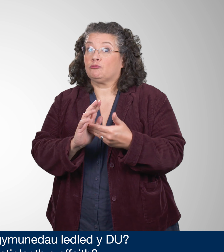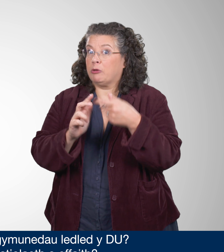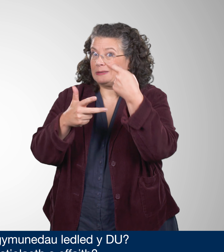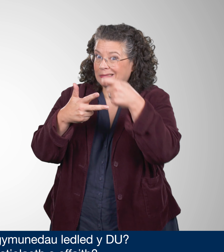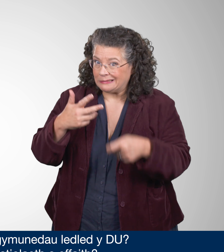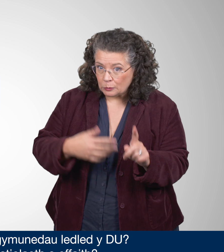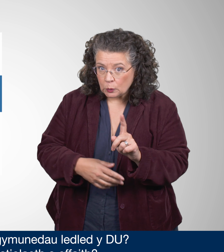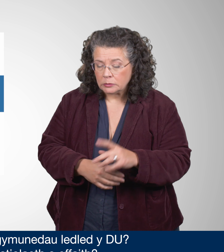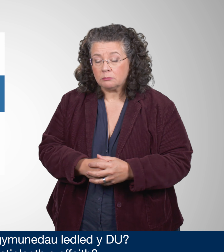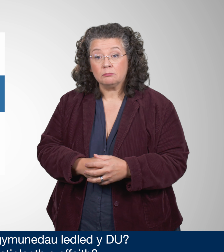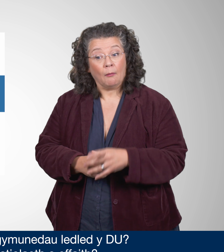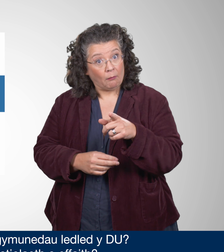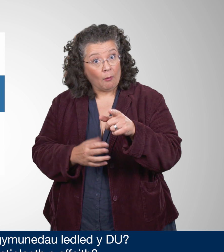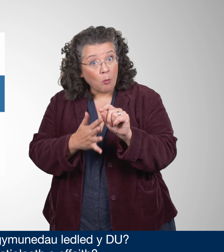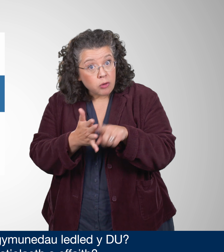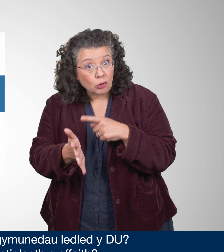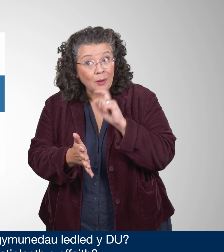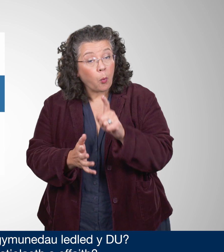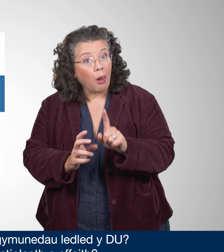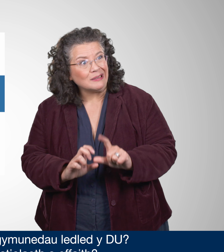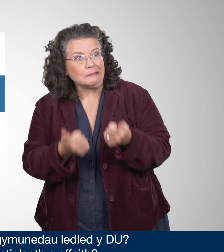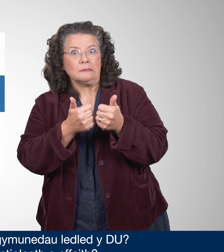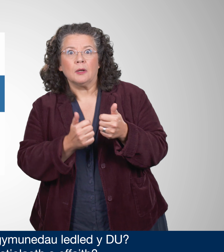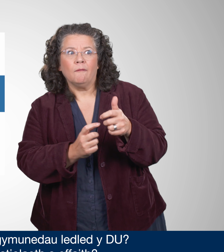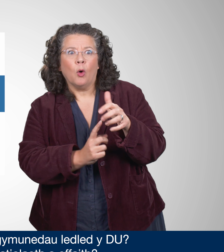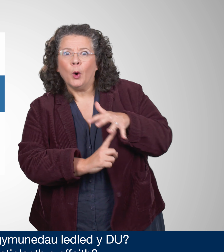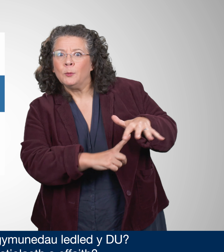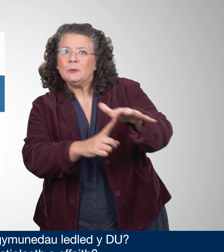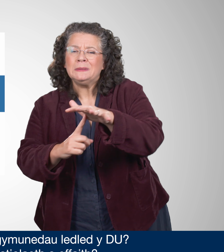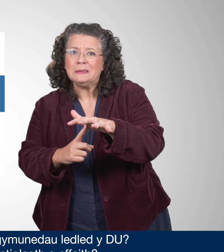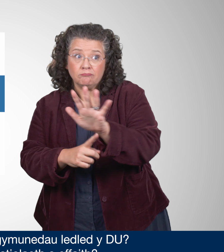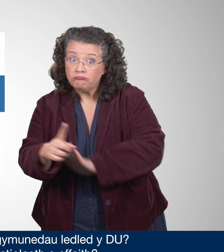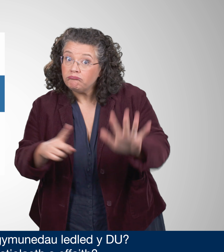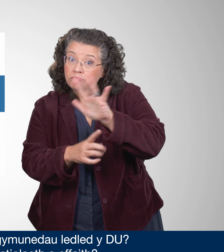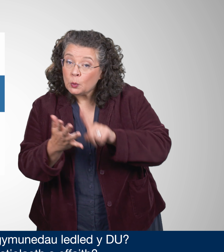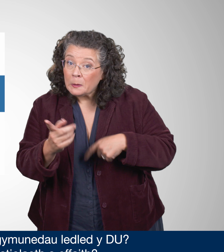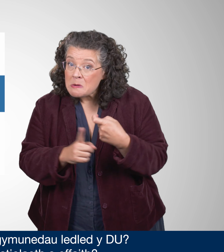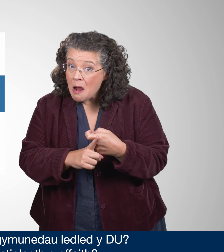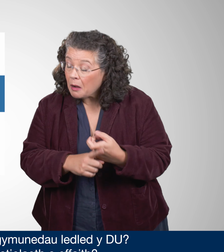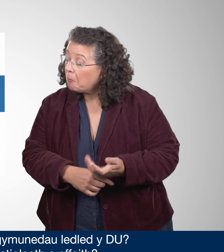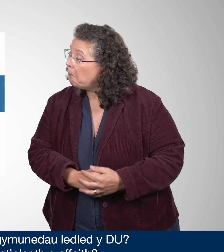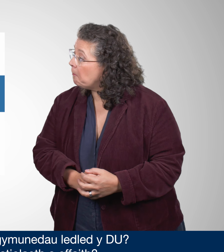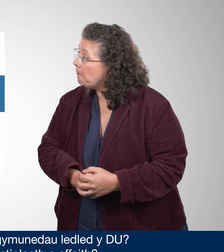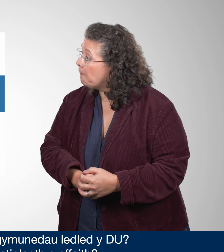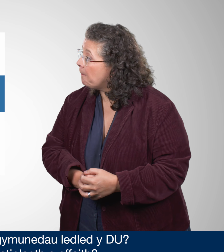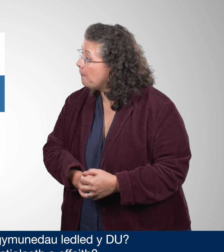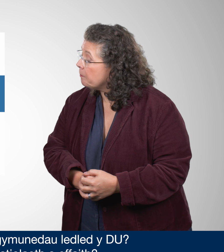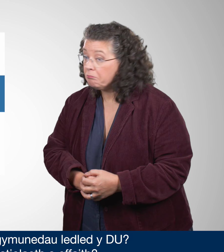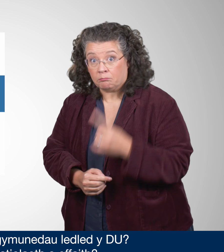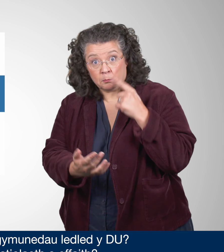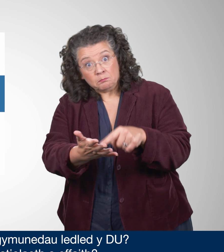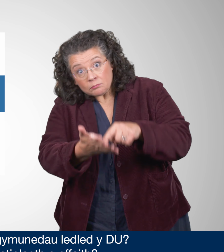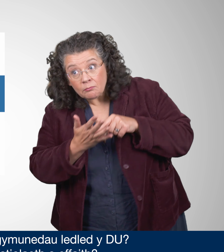A fydd eich prosiect o fydd i gymunedau ledled y Deyrnas Unedig?